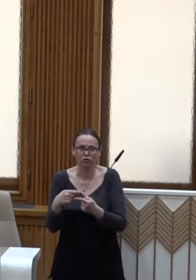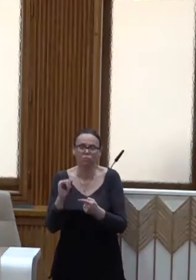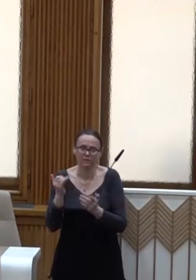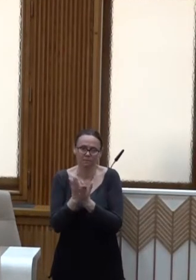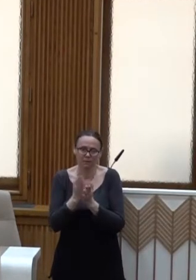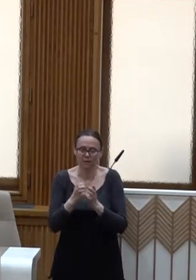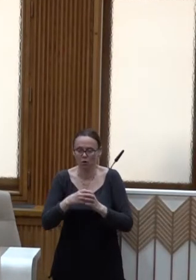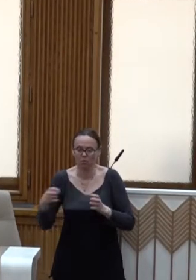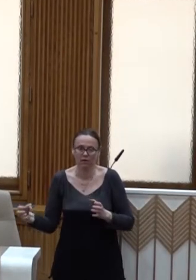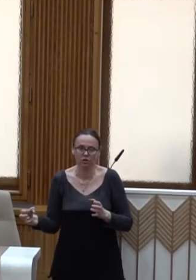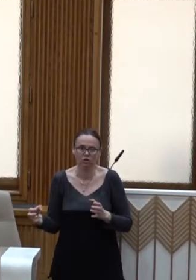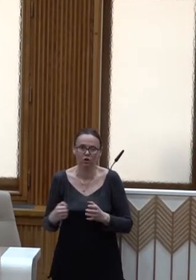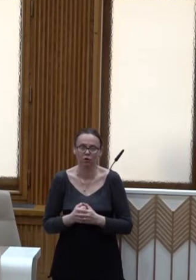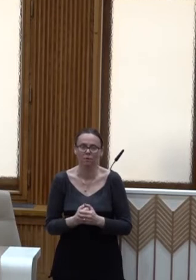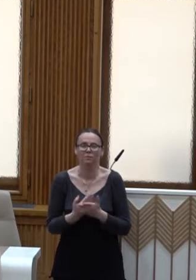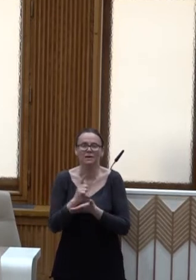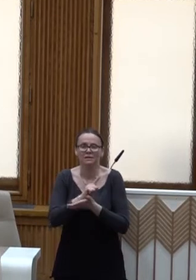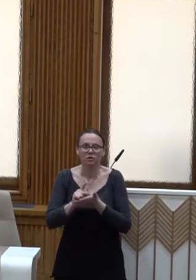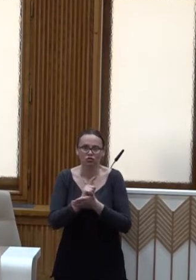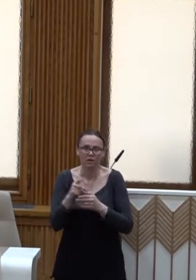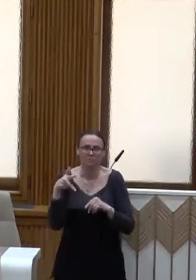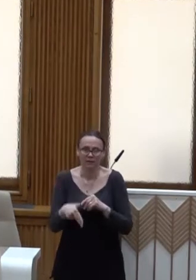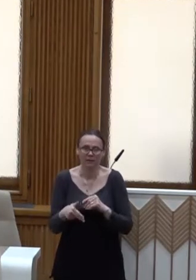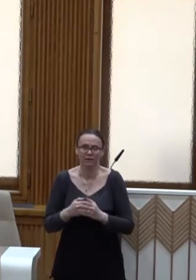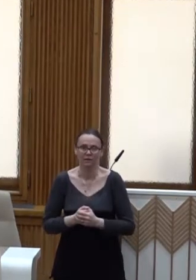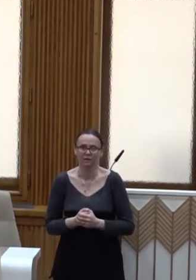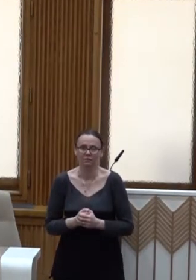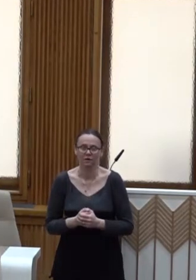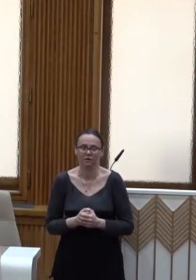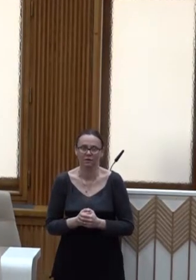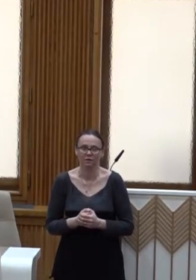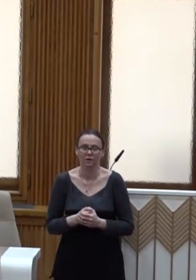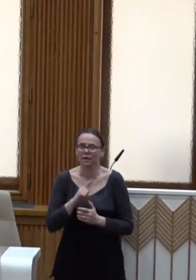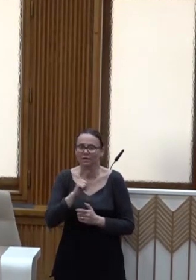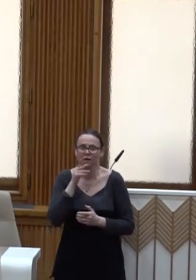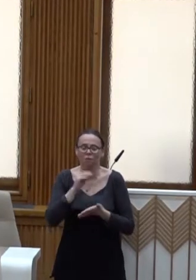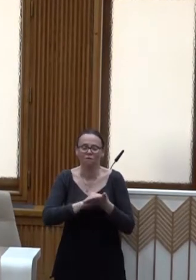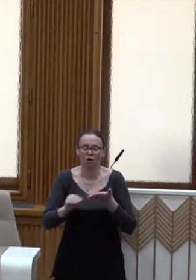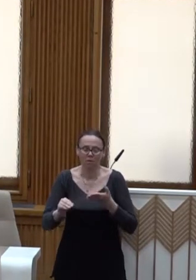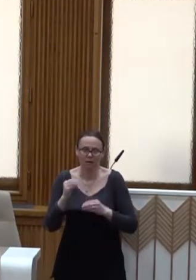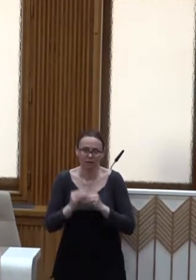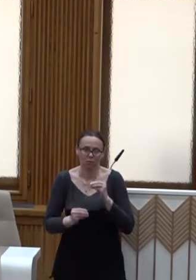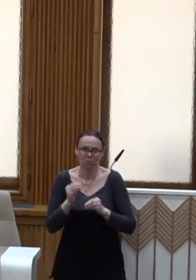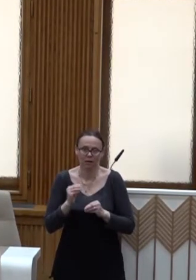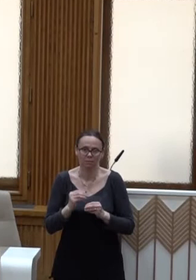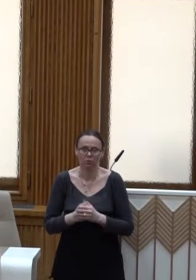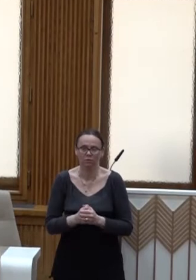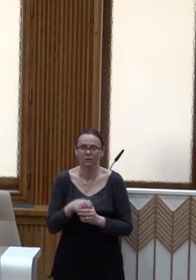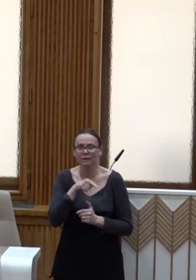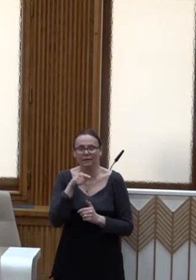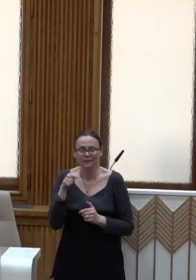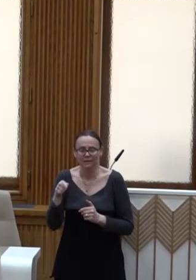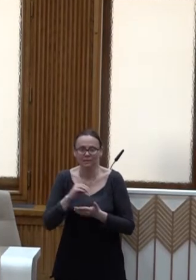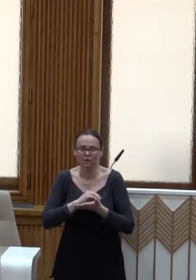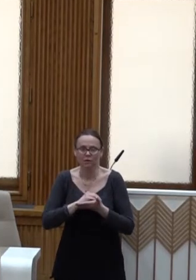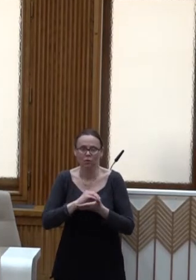ustrezno podaljšajo za čas prekinitve, da ne bo formalnih problemov. Tisti upravni in